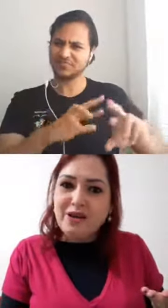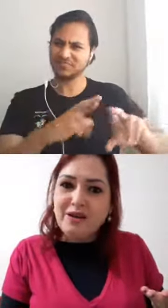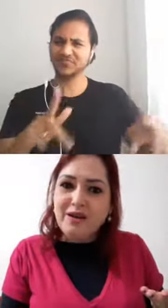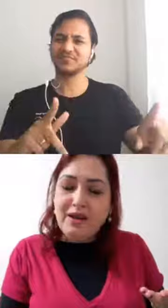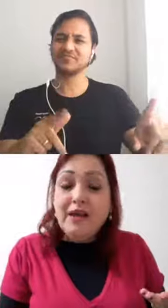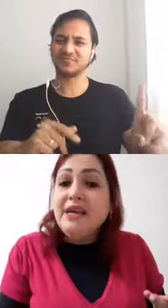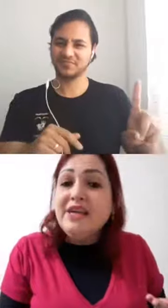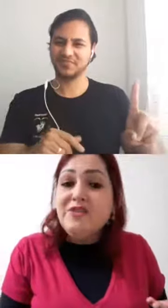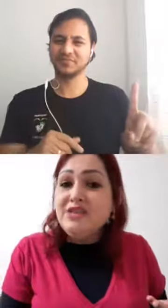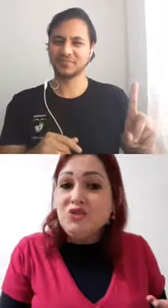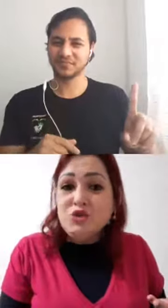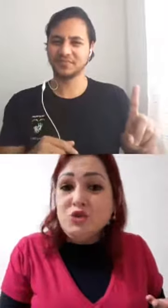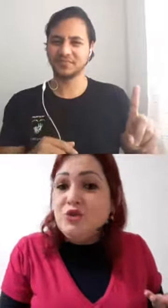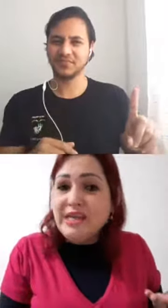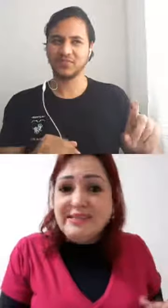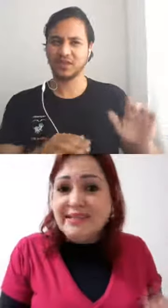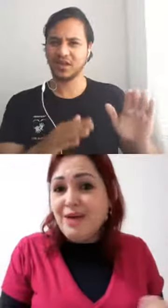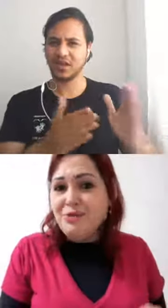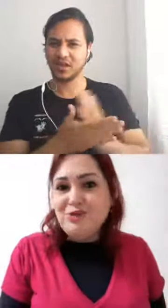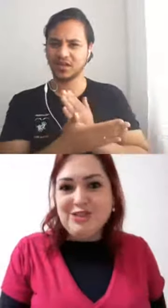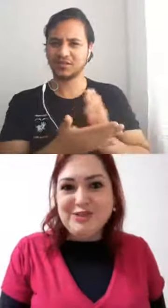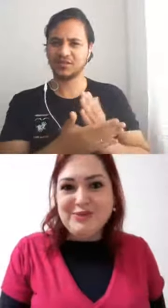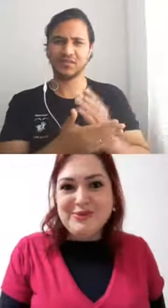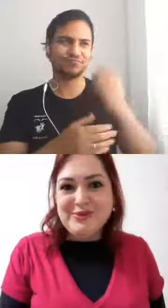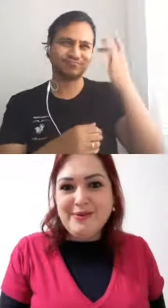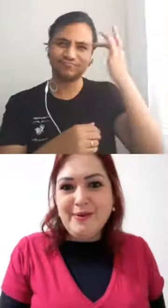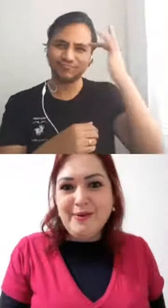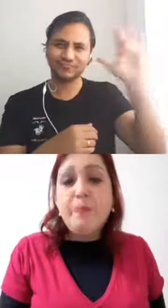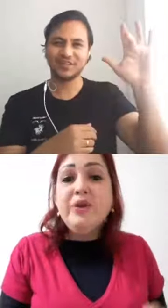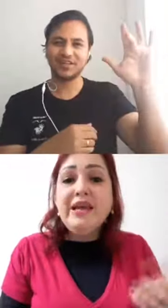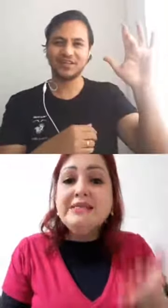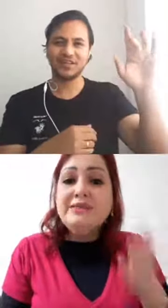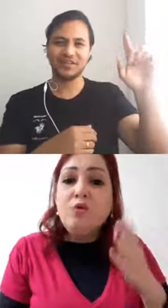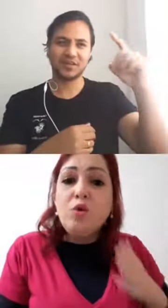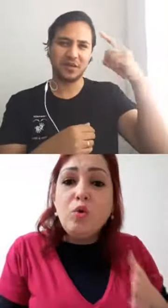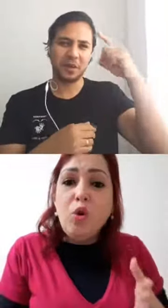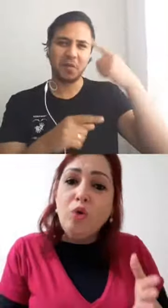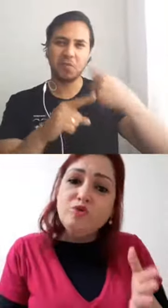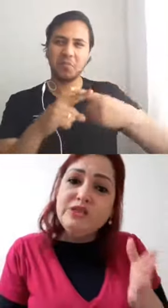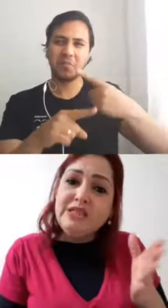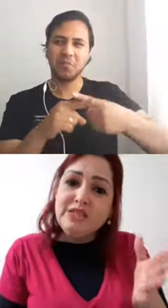negativa. E às vezes o surdo nem sabe disso, porque eles são